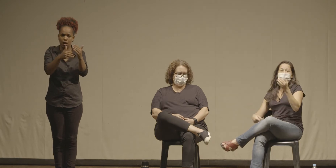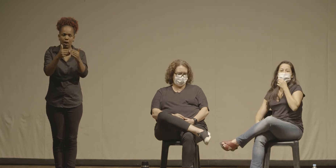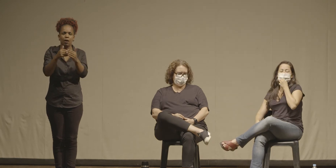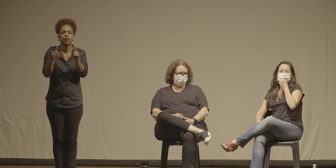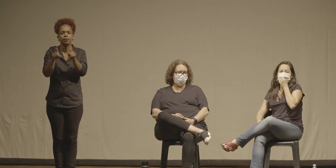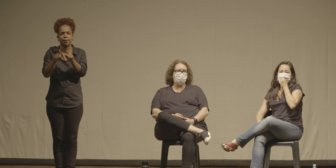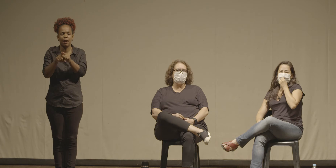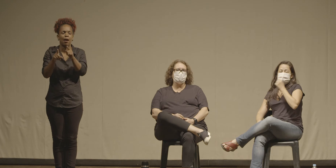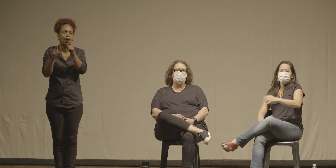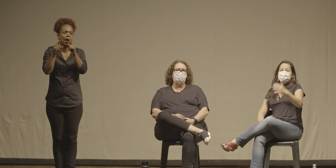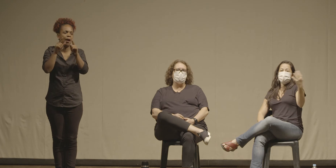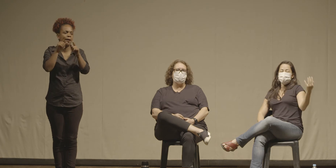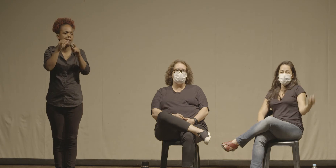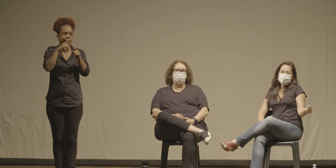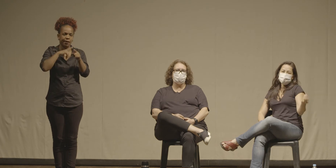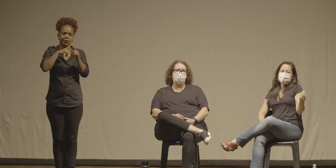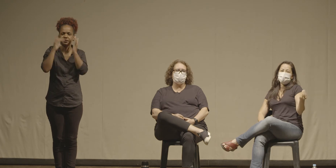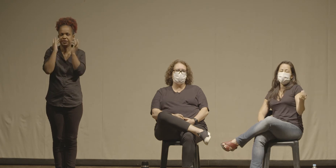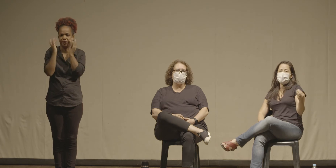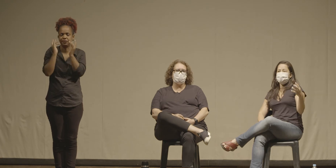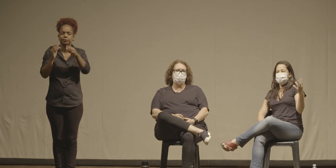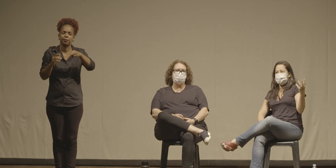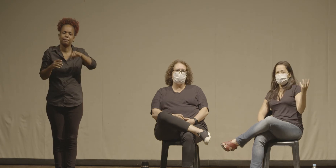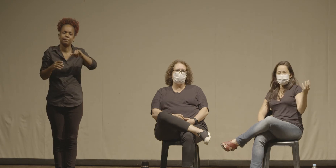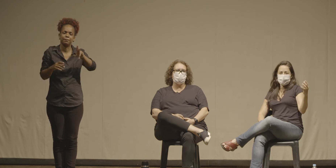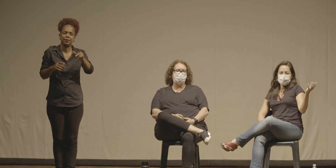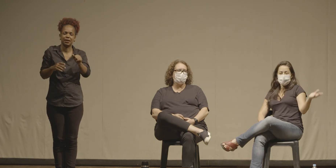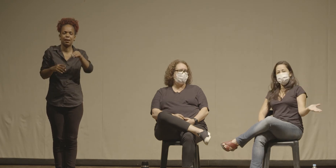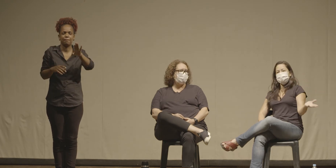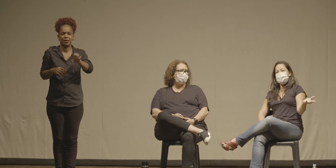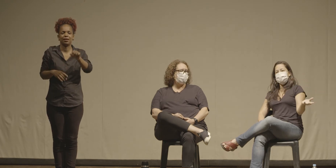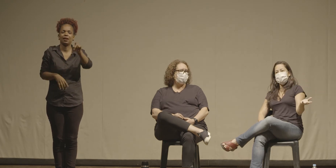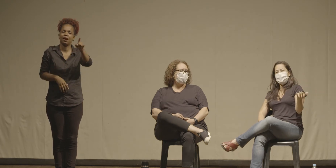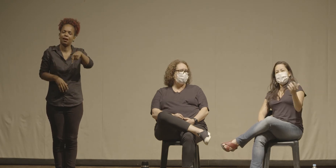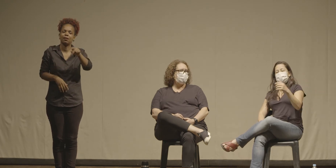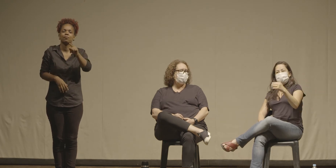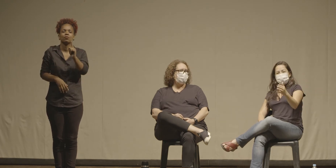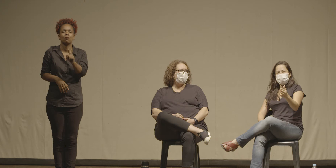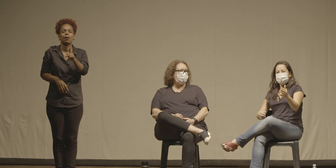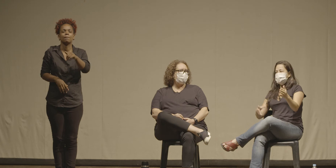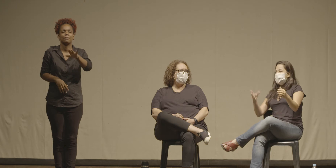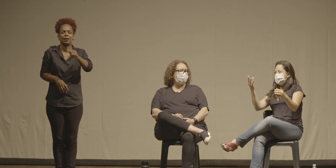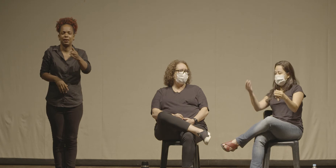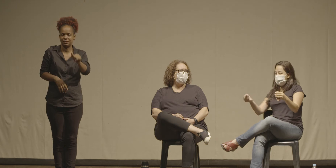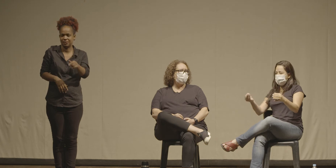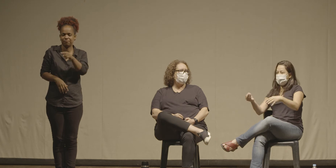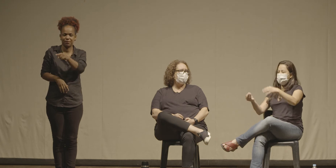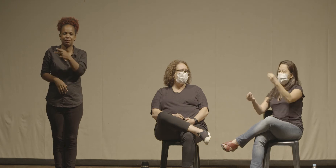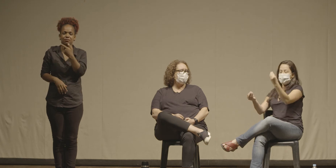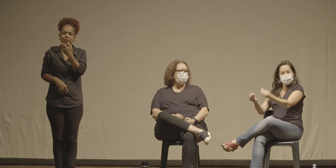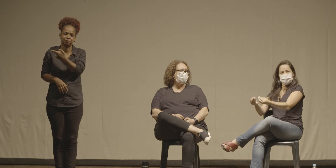uma peça que começou no teatro com Paulo Gustavo, no teatro Cândido Mendes, com João Fonseca, ele